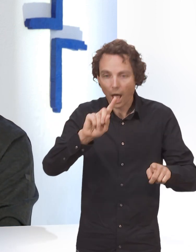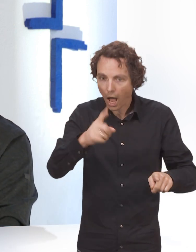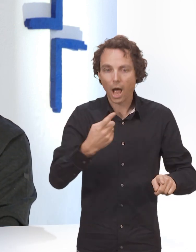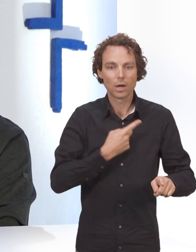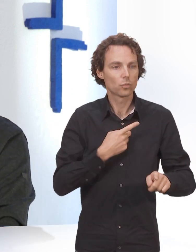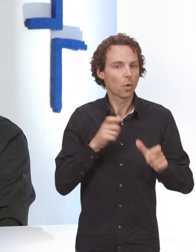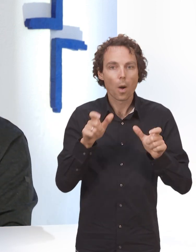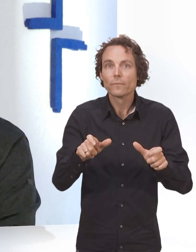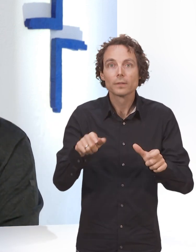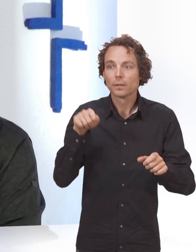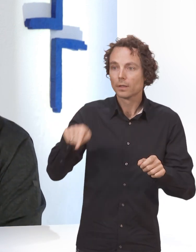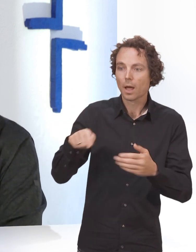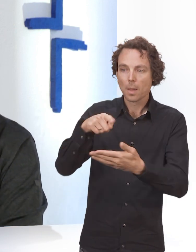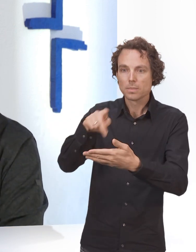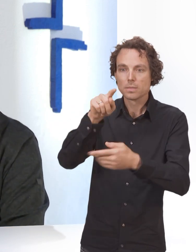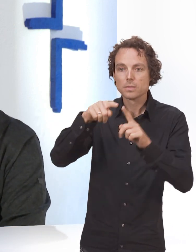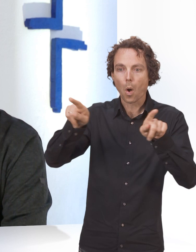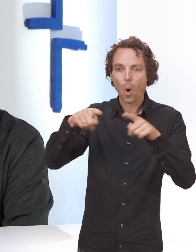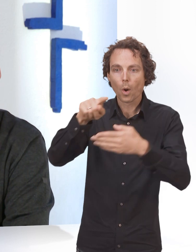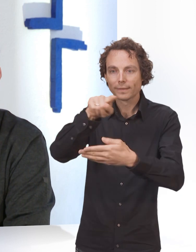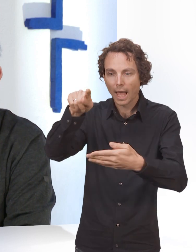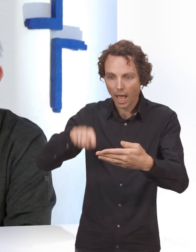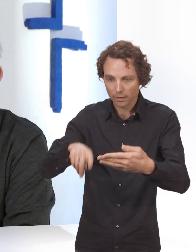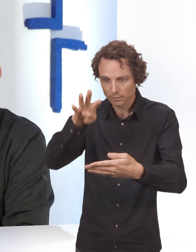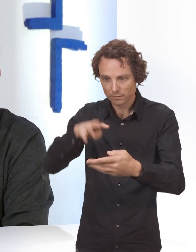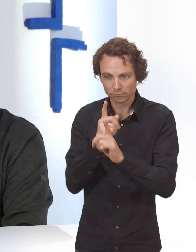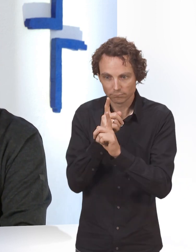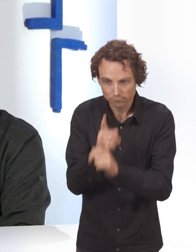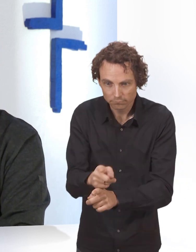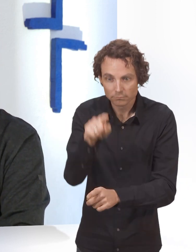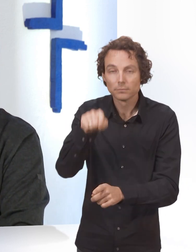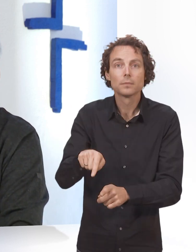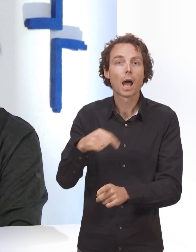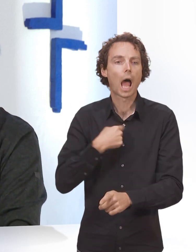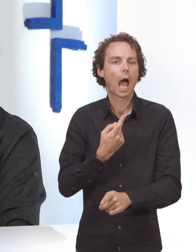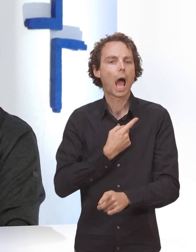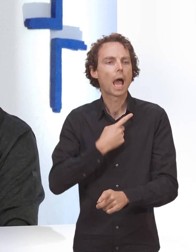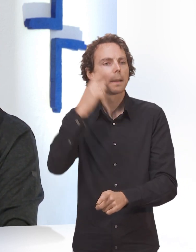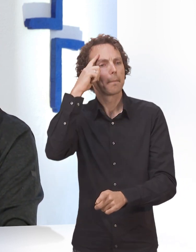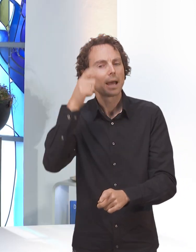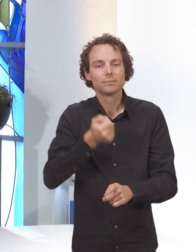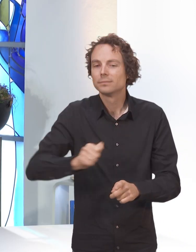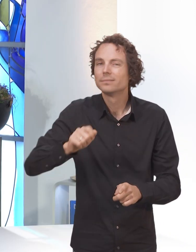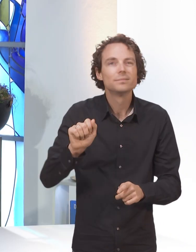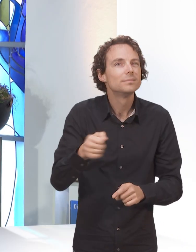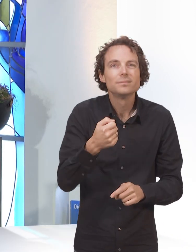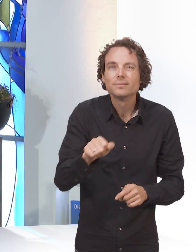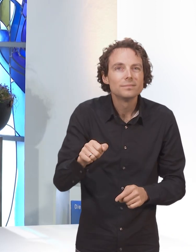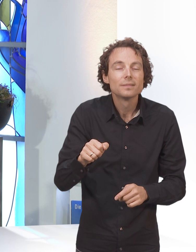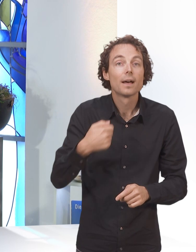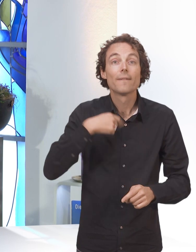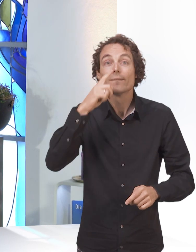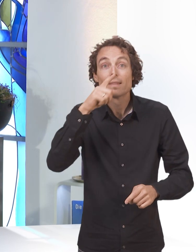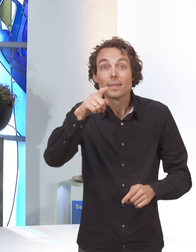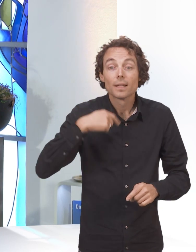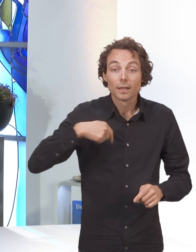Da musst du dich nach den vorgegebenen Noten richten. Und da ist deine eigene Meinung doch nicht gefragt. Wenn ich mich nach